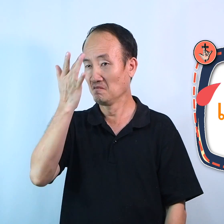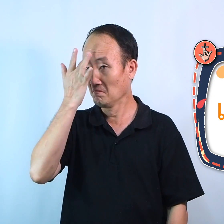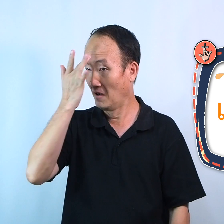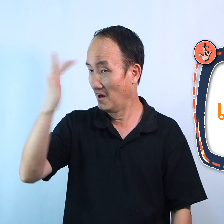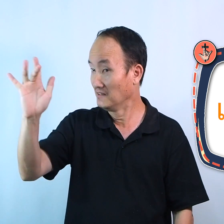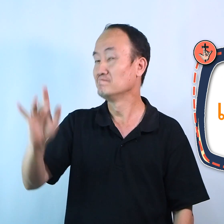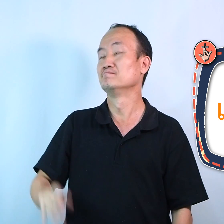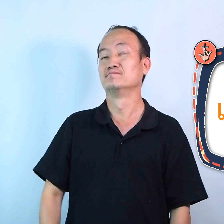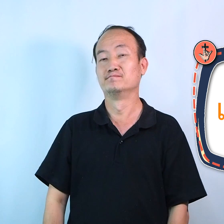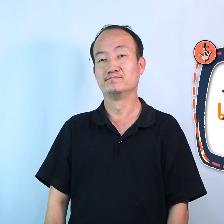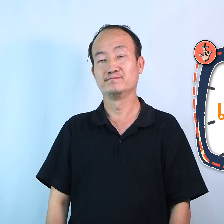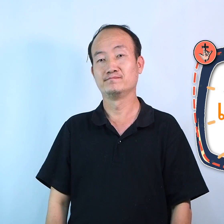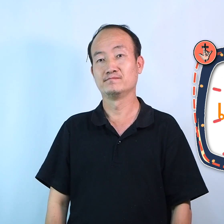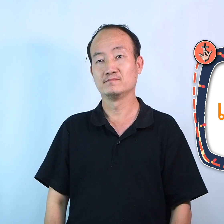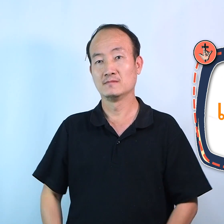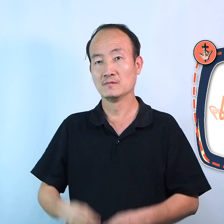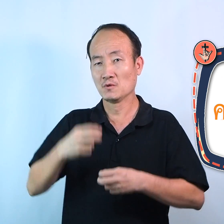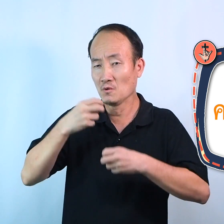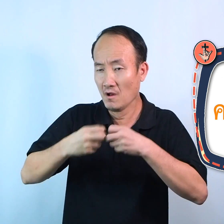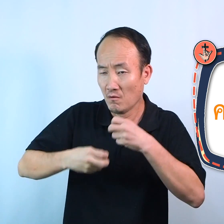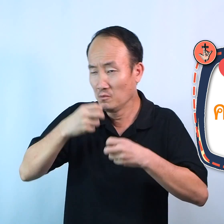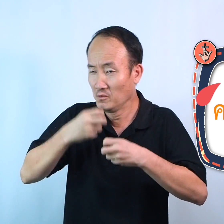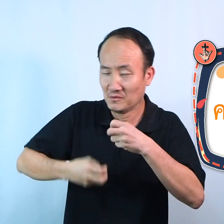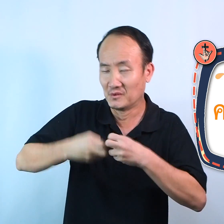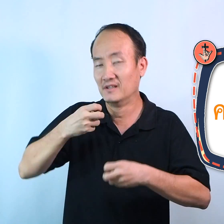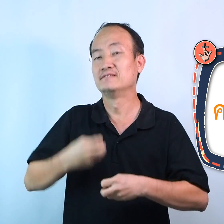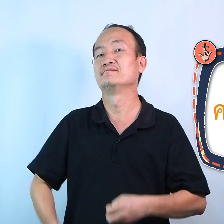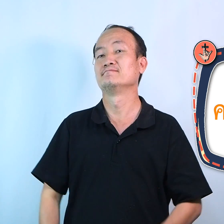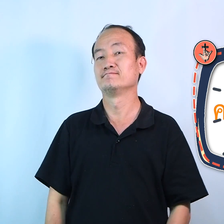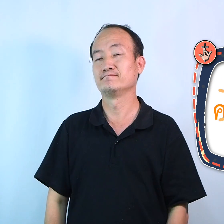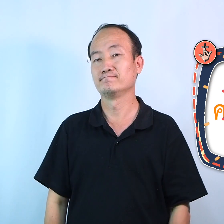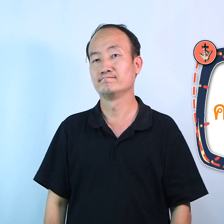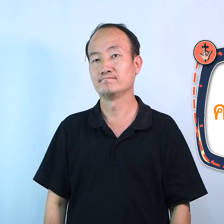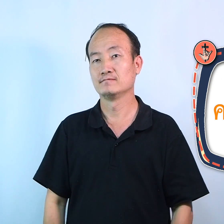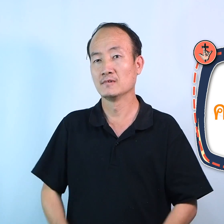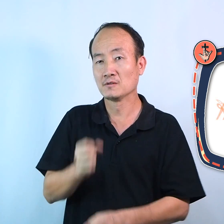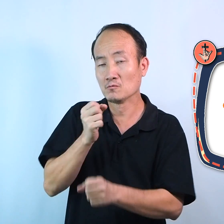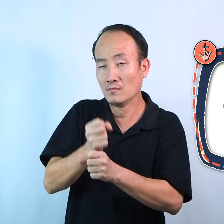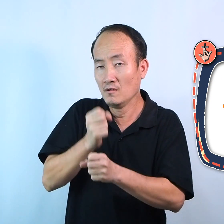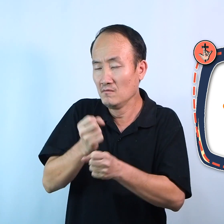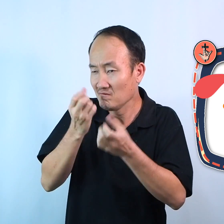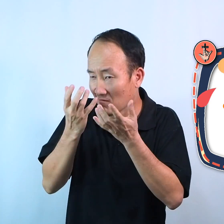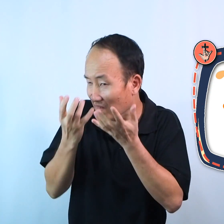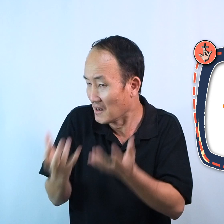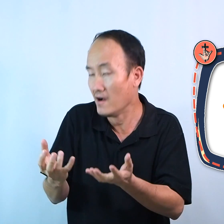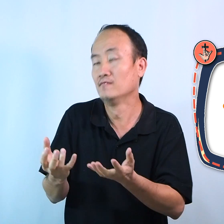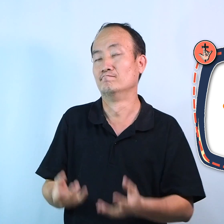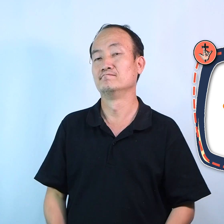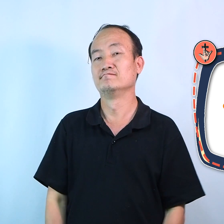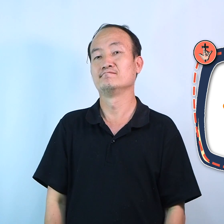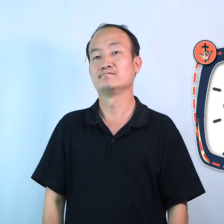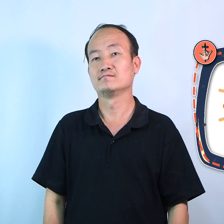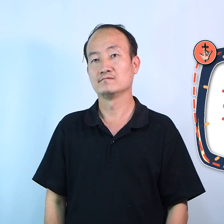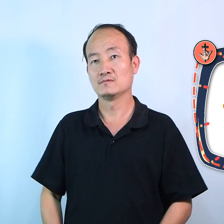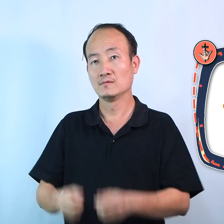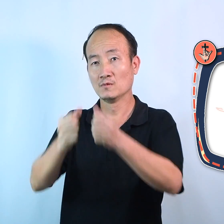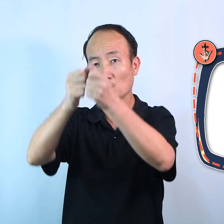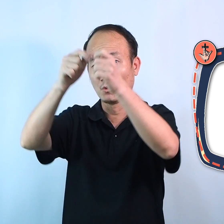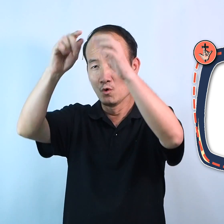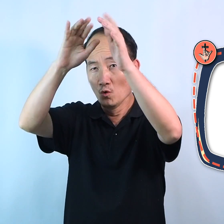ฉลียวฉลาดความทุกข์ยากทำงานหนักรูป